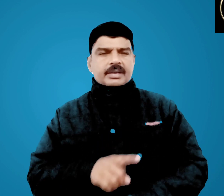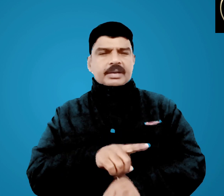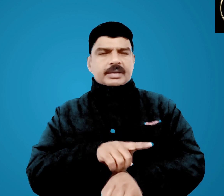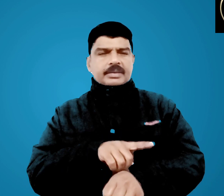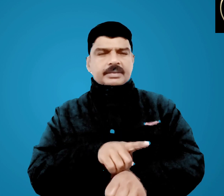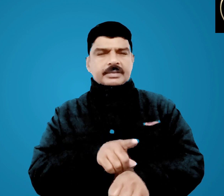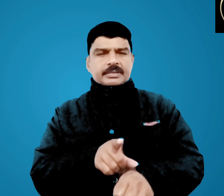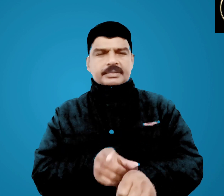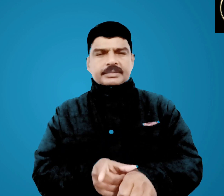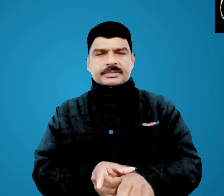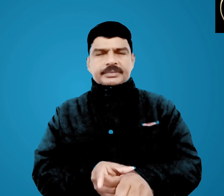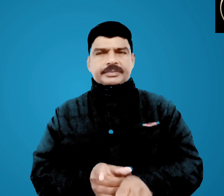घंटा